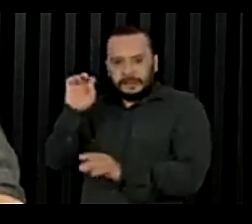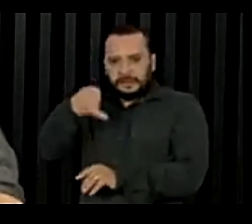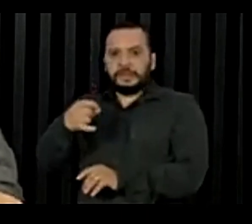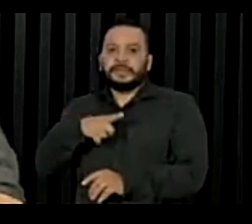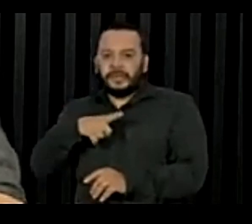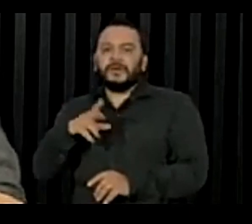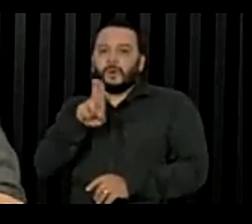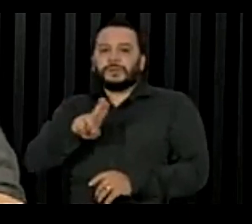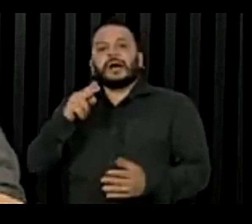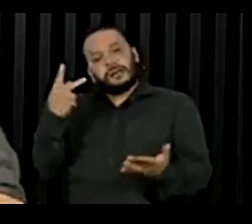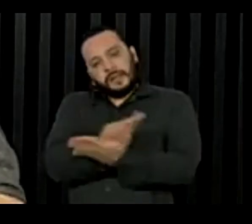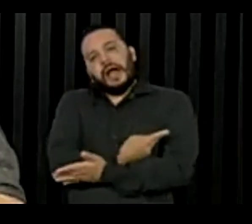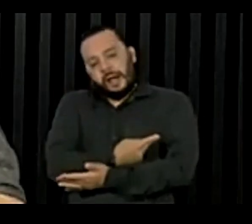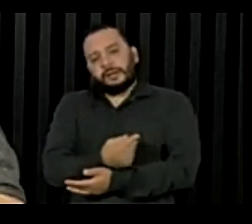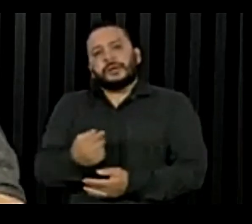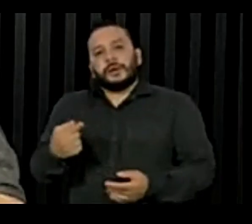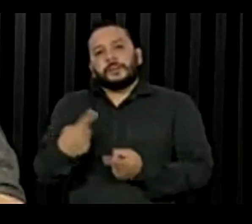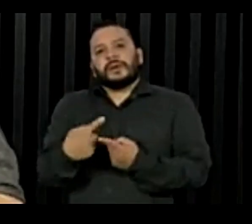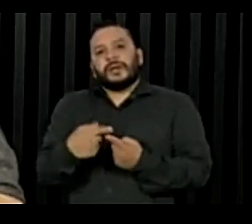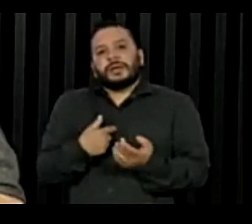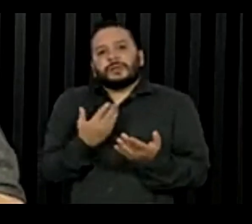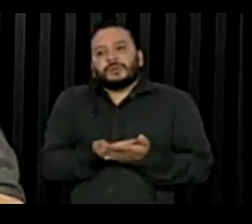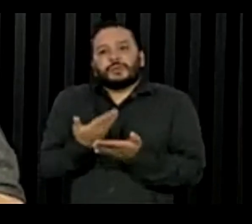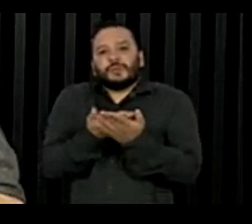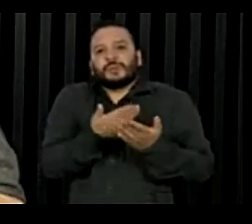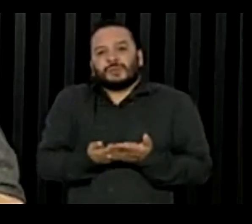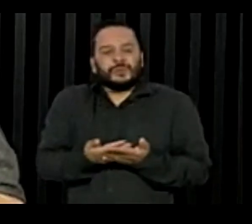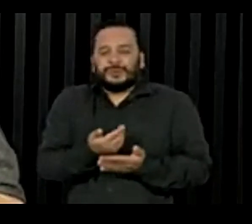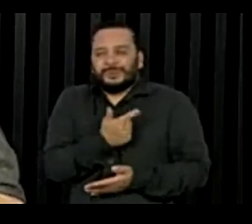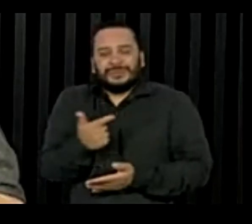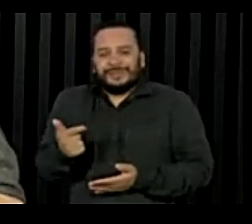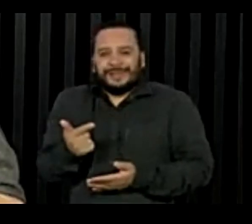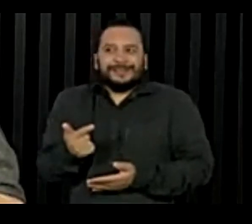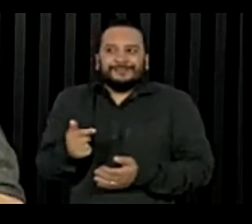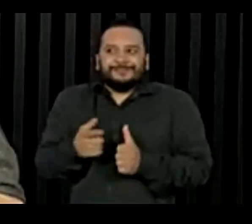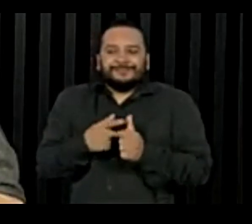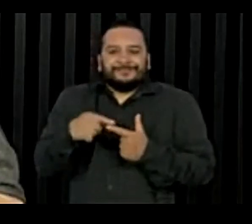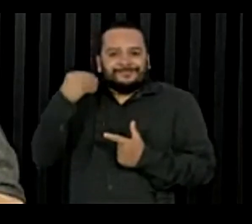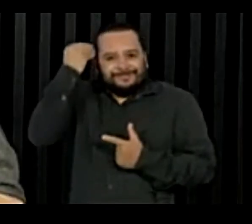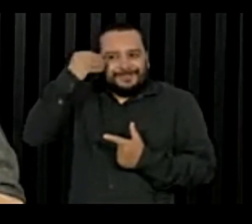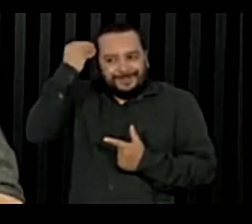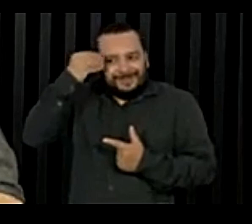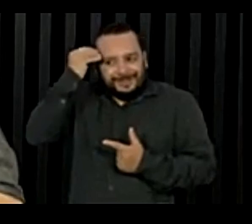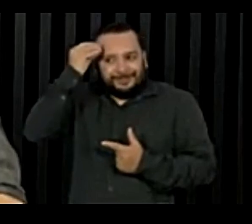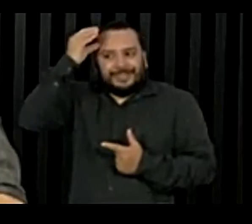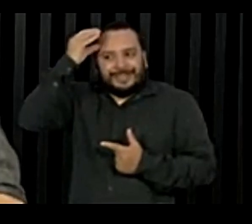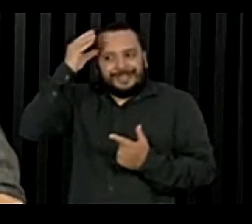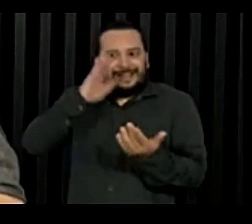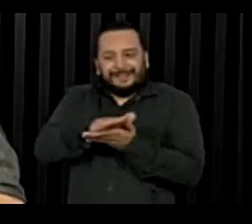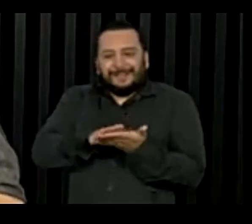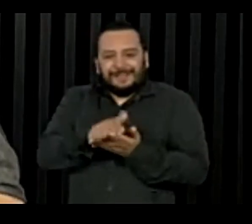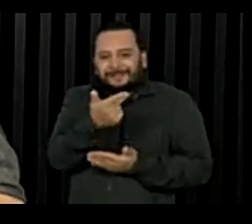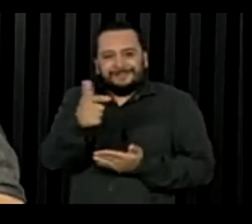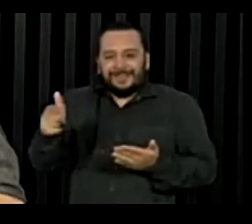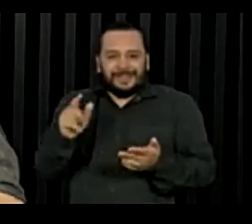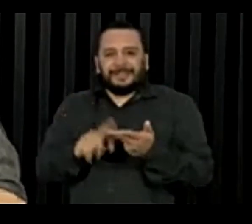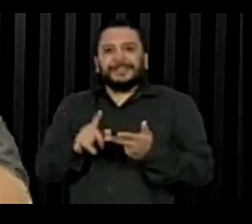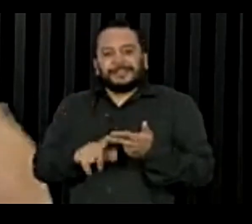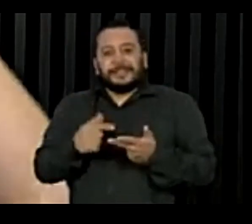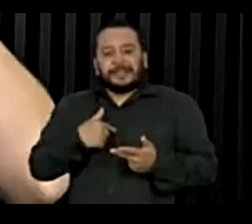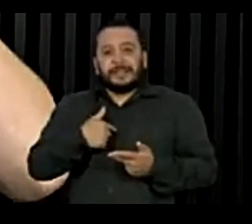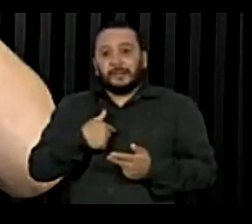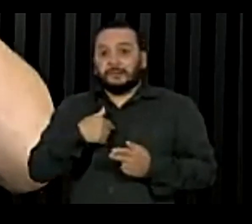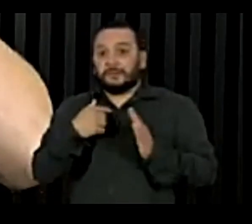equivocada, por falta de estudo, por falta de profundidade, por falta de leitura. E eu passei os últimos